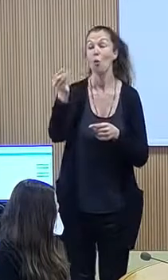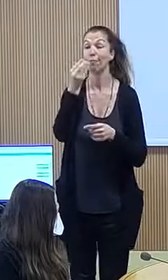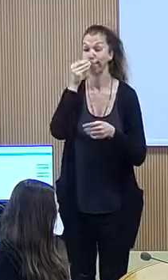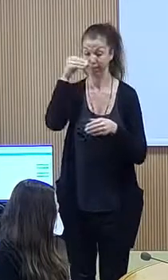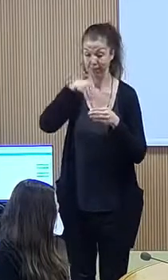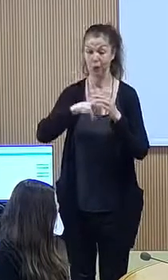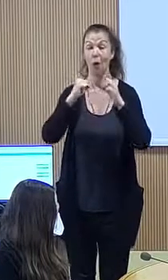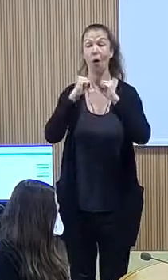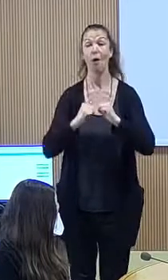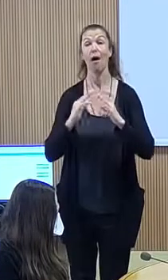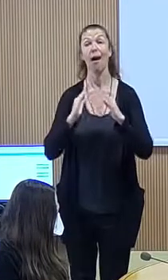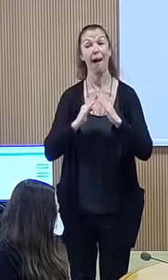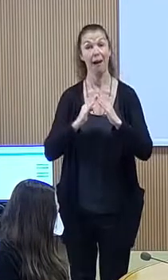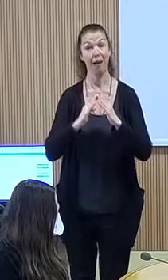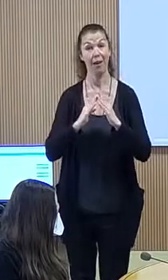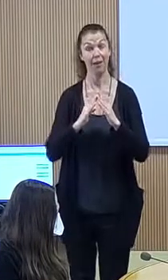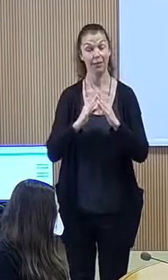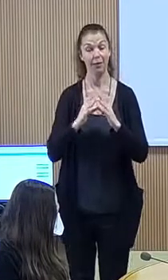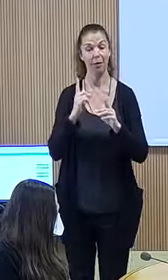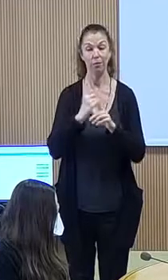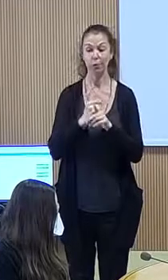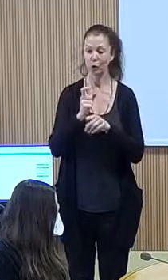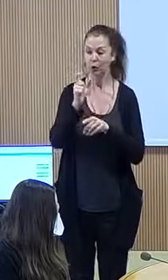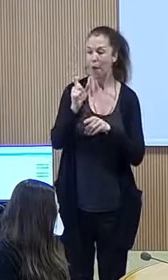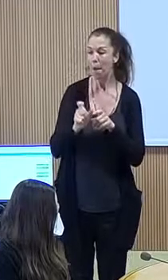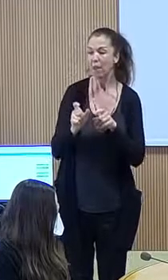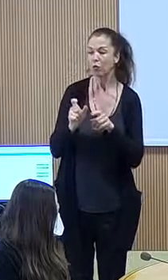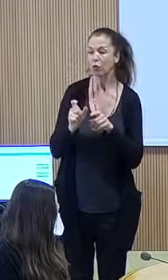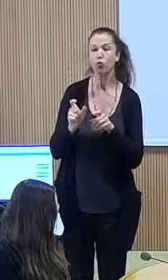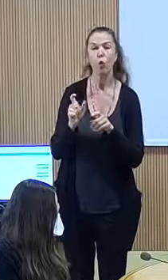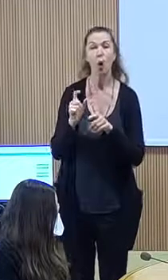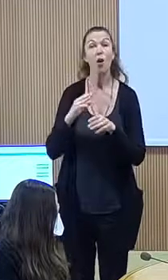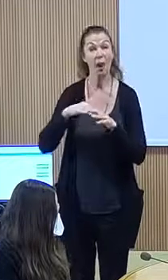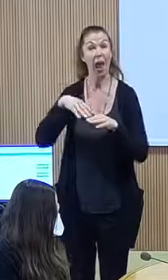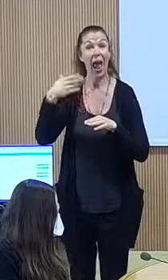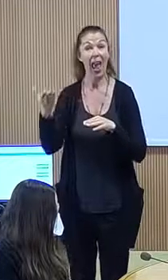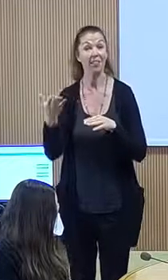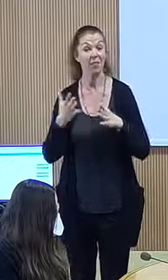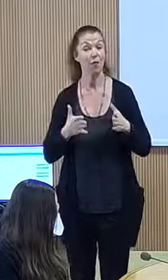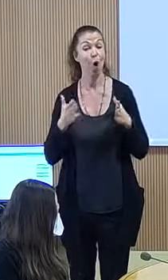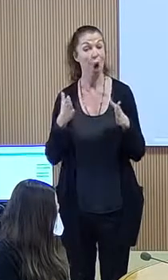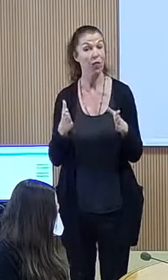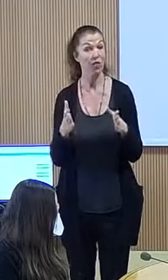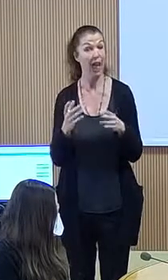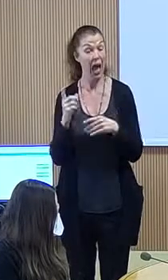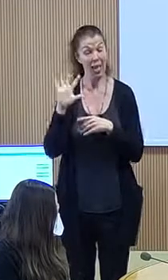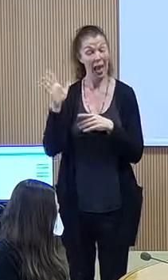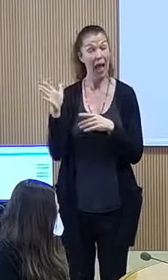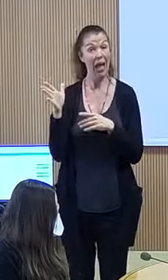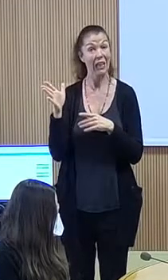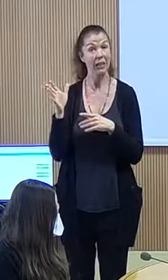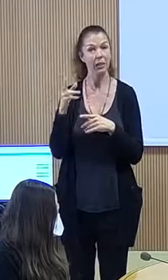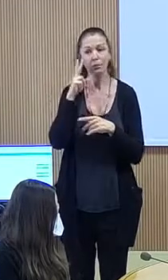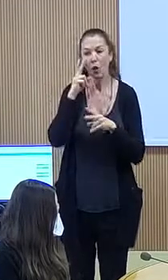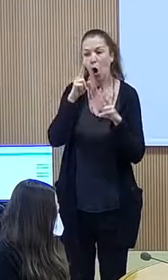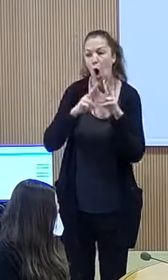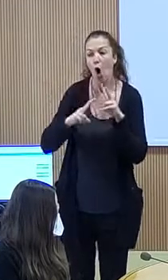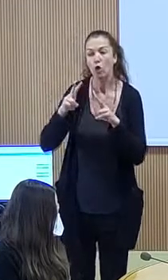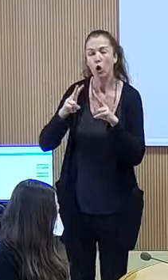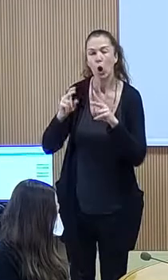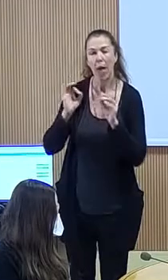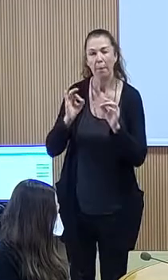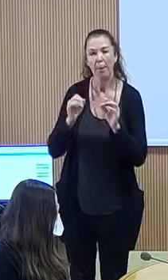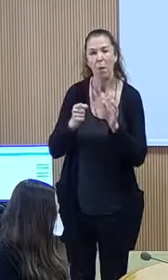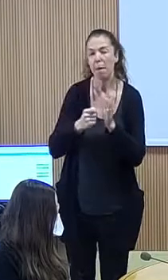delle forze anche extra proprio per controllare mappare principalmente tutte queste situazioni